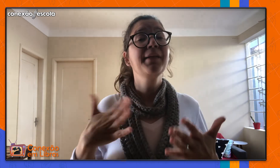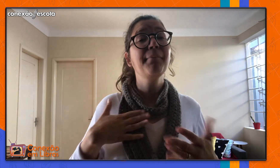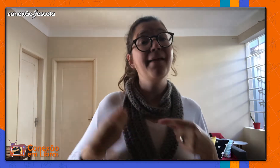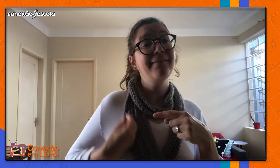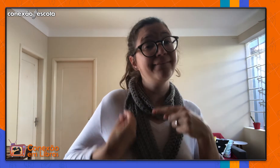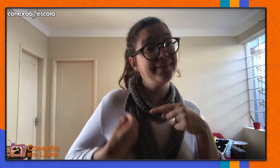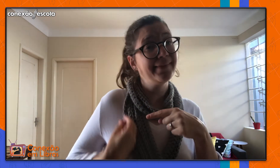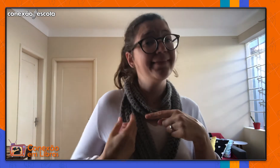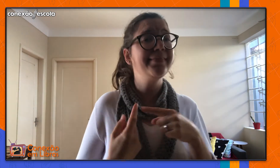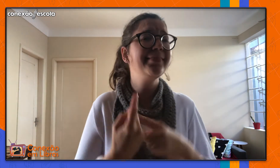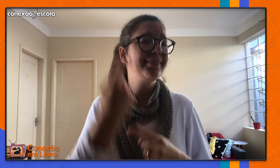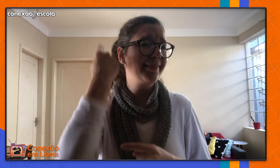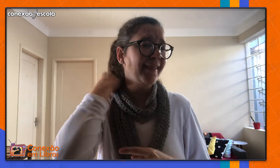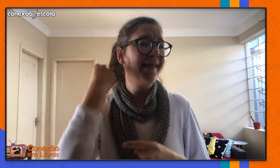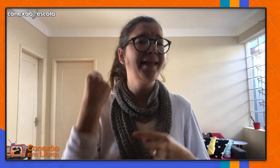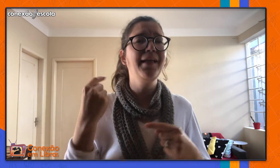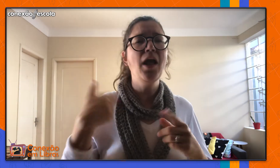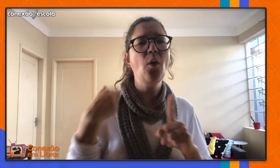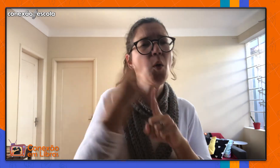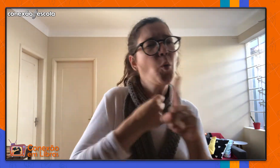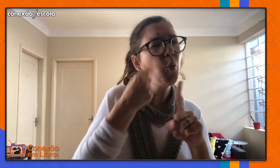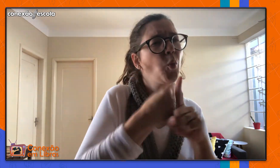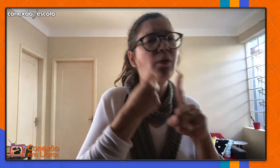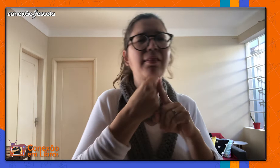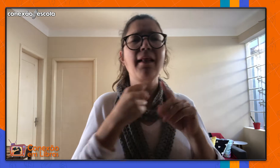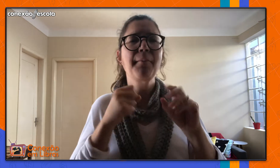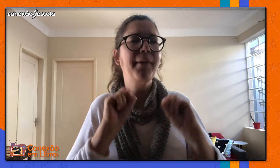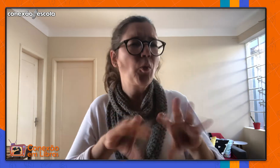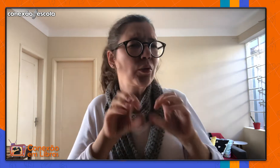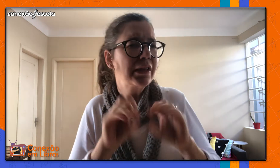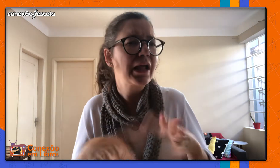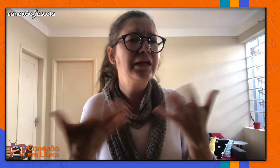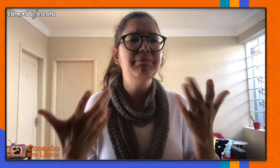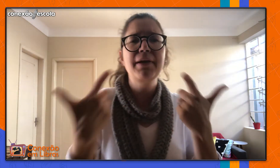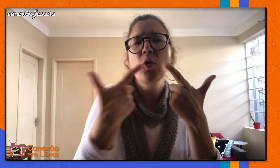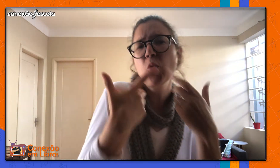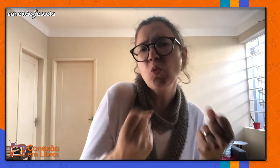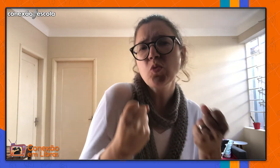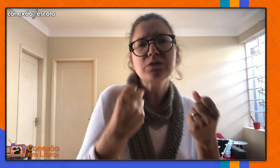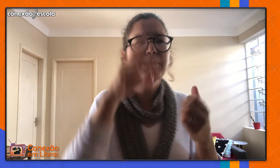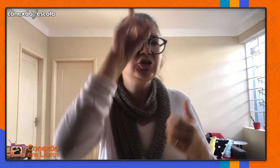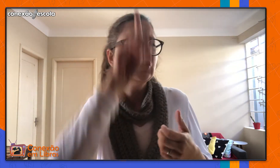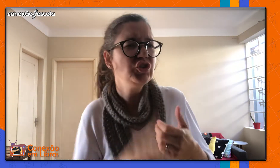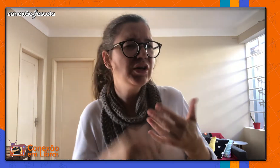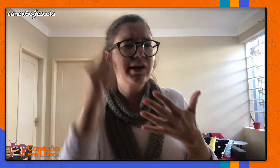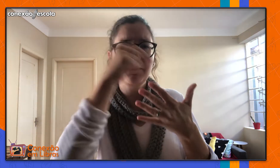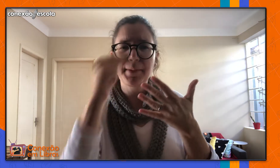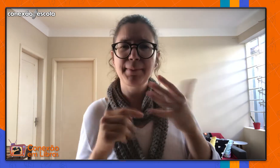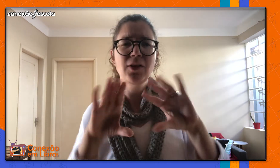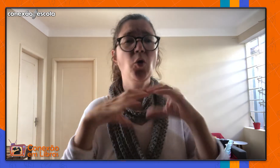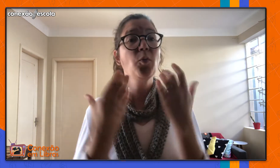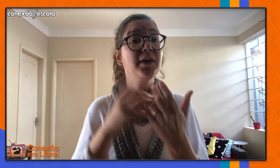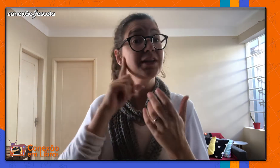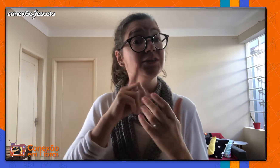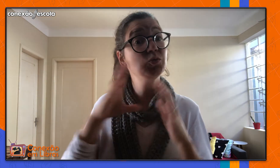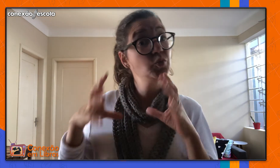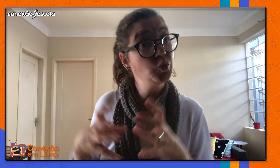apresentar um resumo para vocês. A minha vida sempre foi de muita luta em relação à educação de surdos, aos